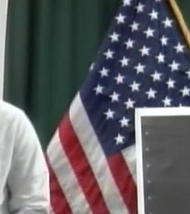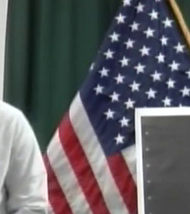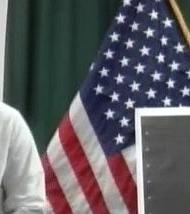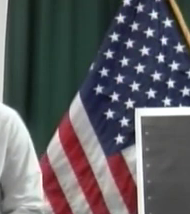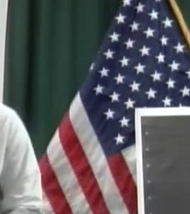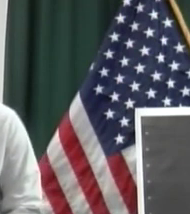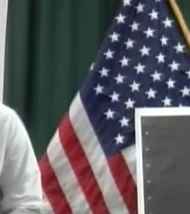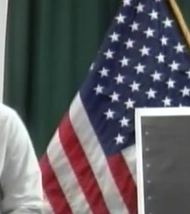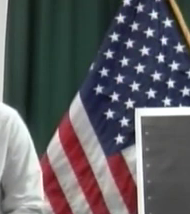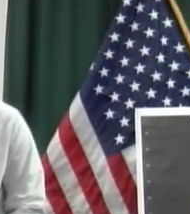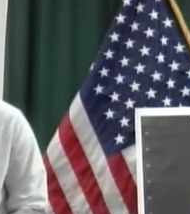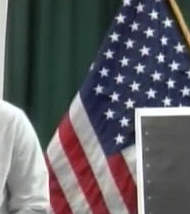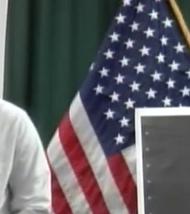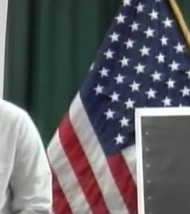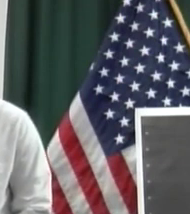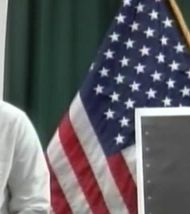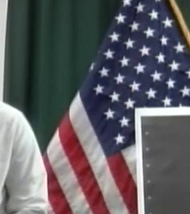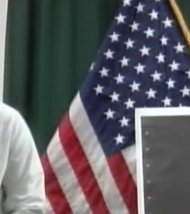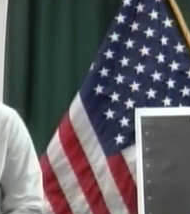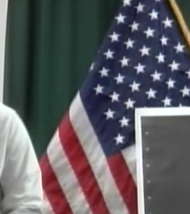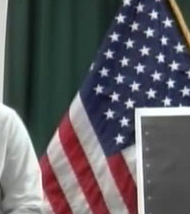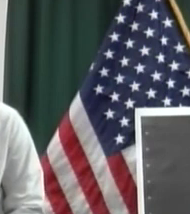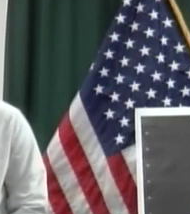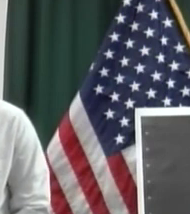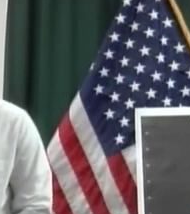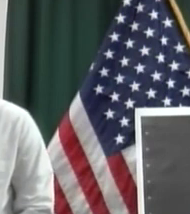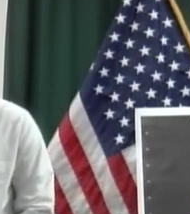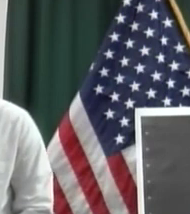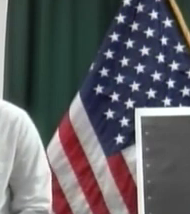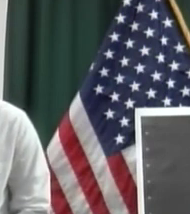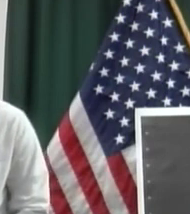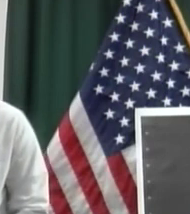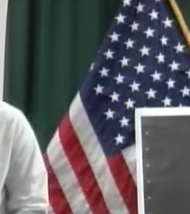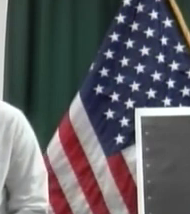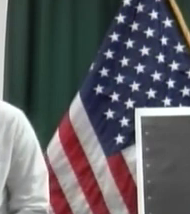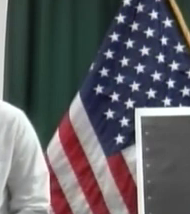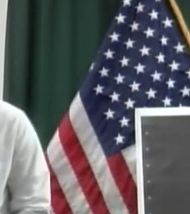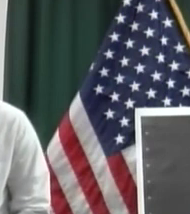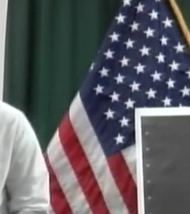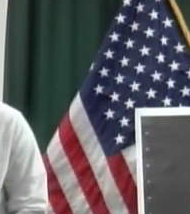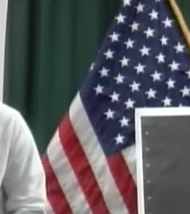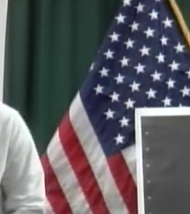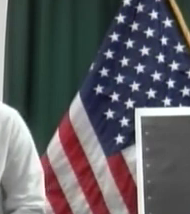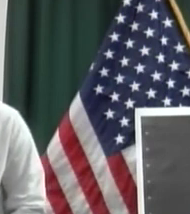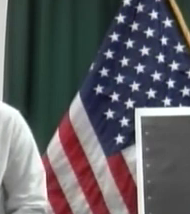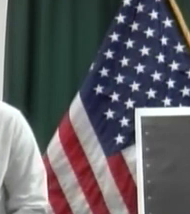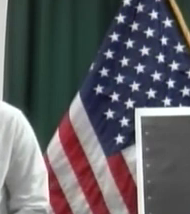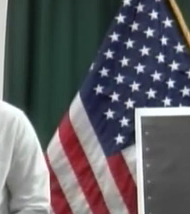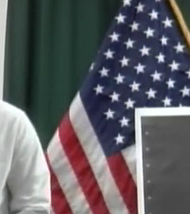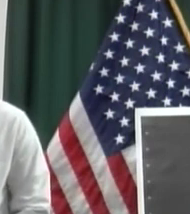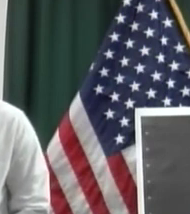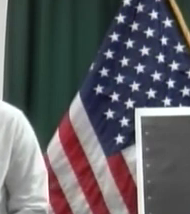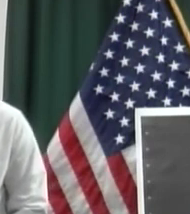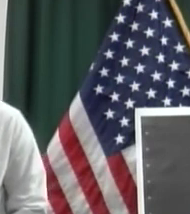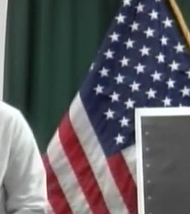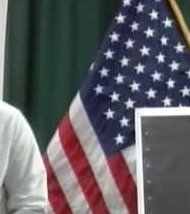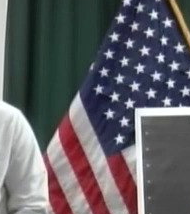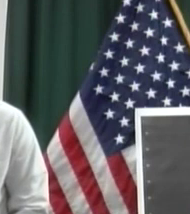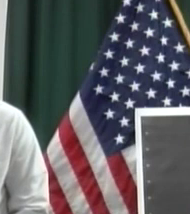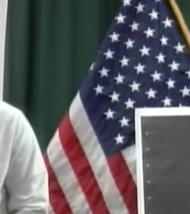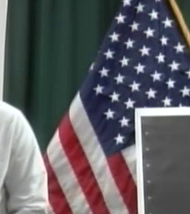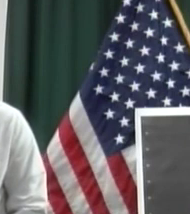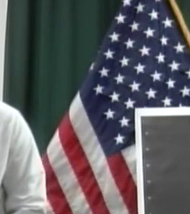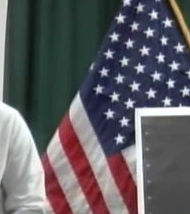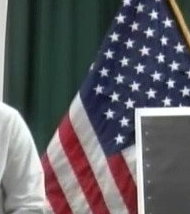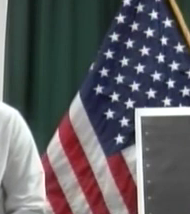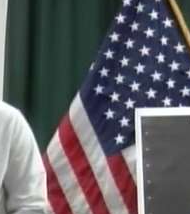Avenida Maitland, en la ciudad de Altamonte. Y la siguiente semana, 30 de mayo, el sábado, de 10 de